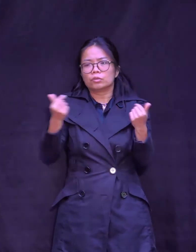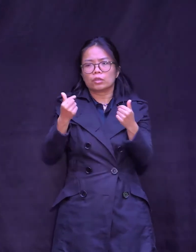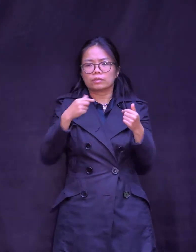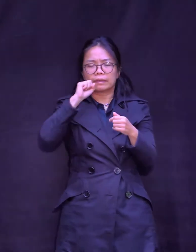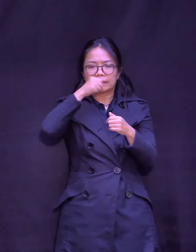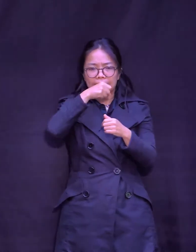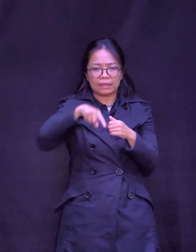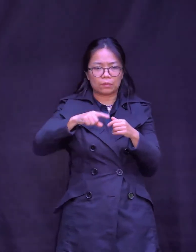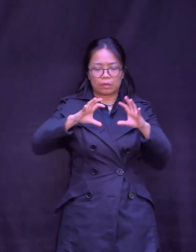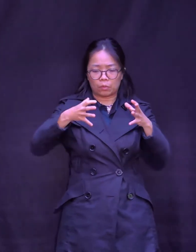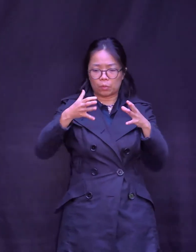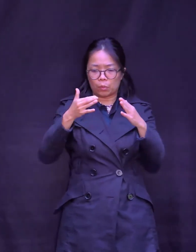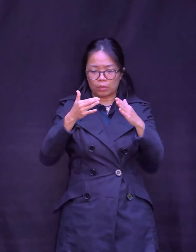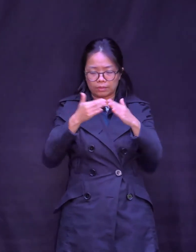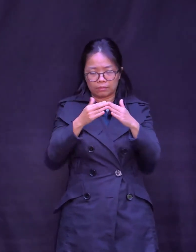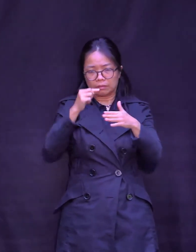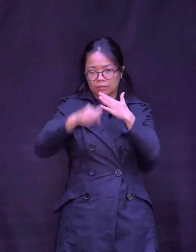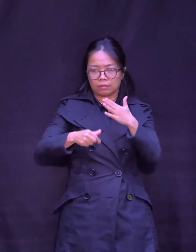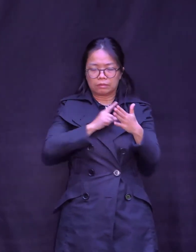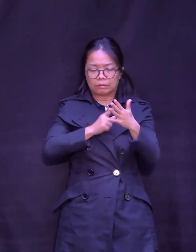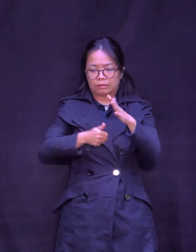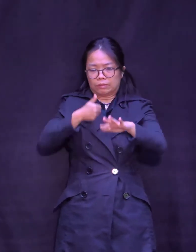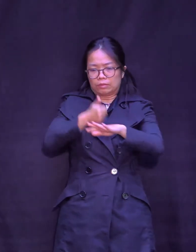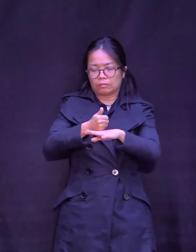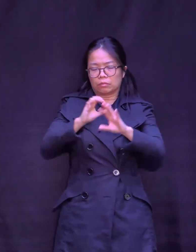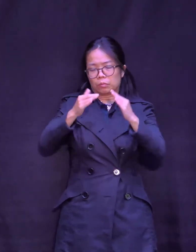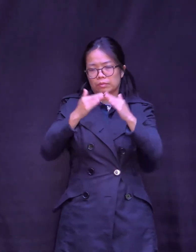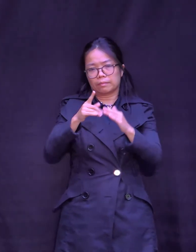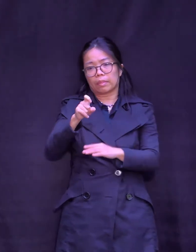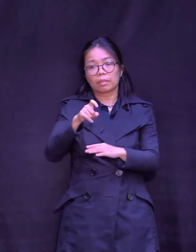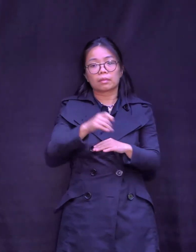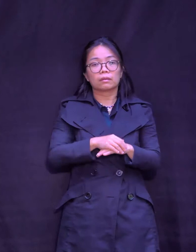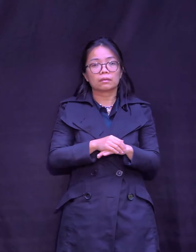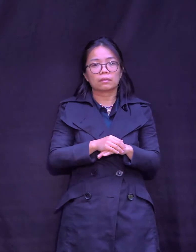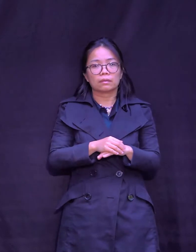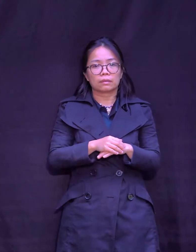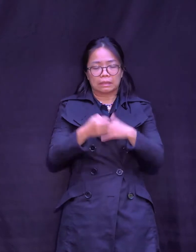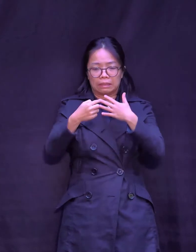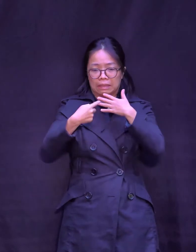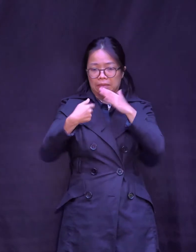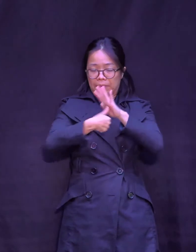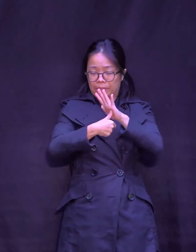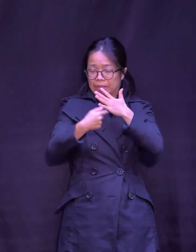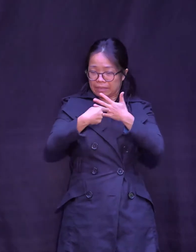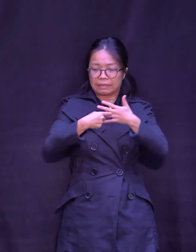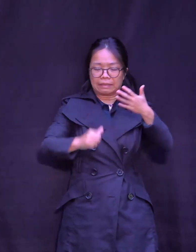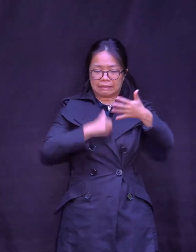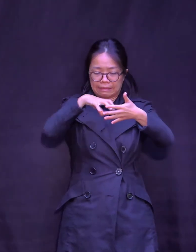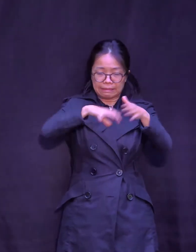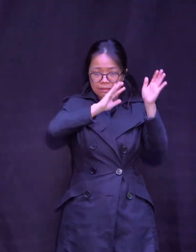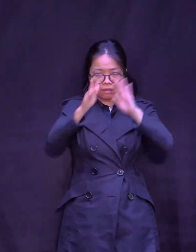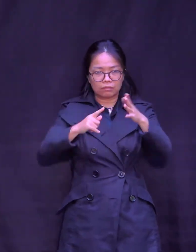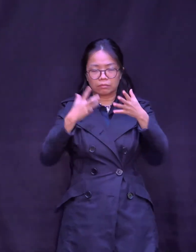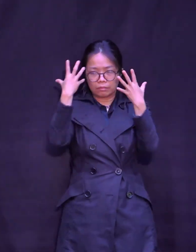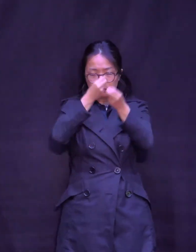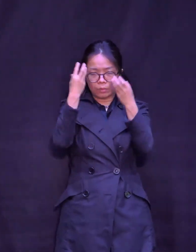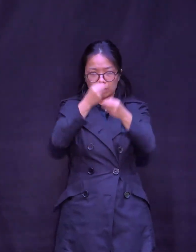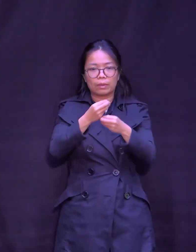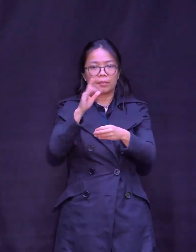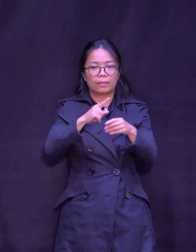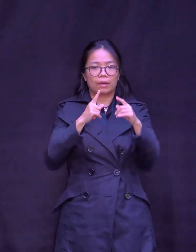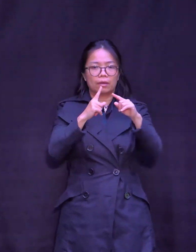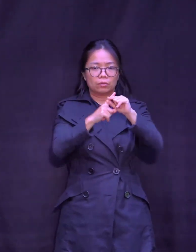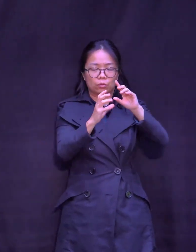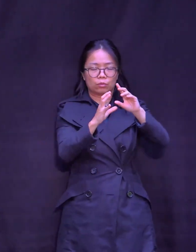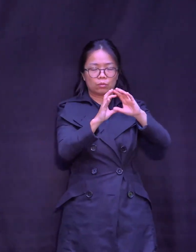台湾的国家条件，民事论的混淆纠葛。把中华民国的罗